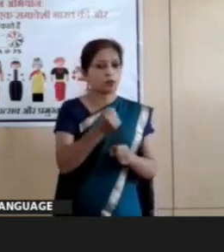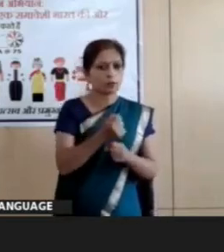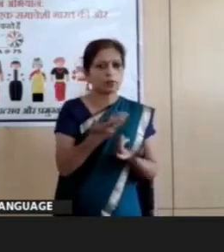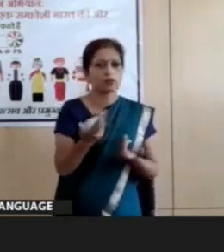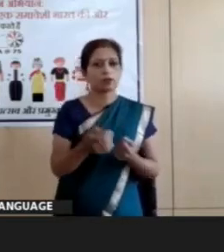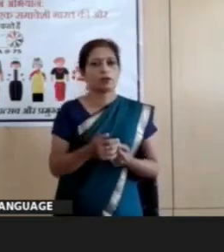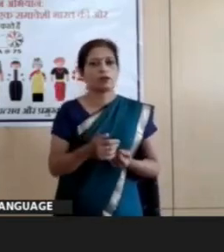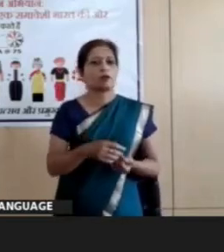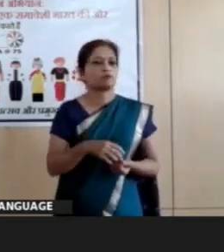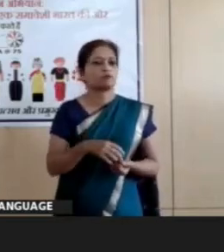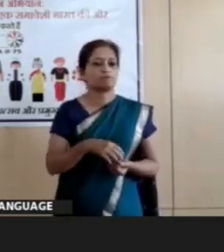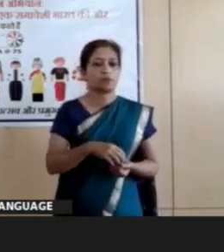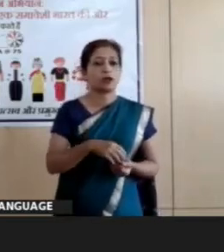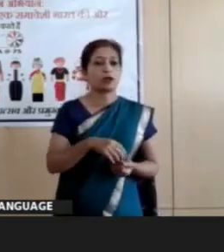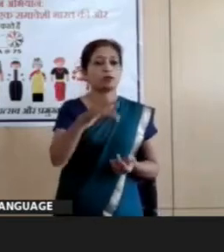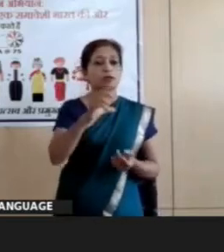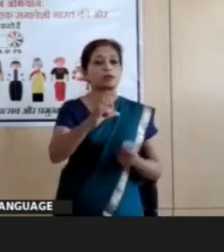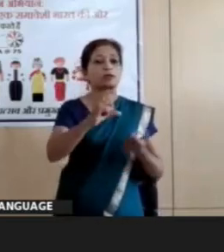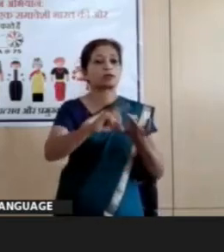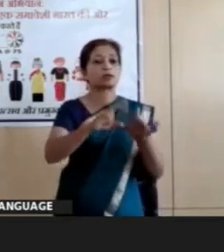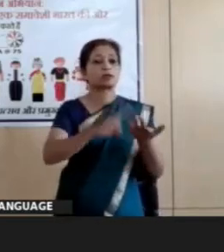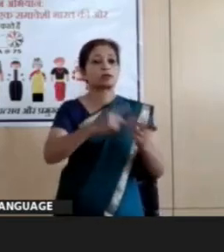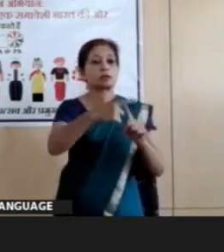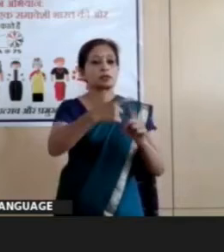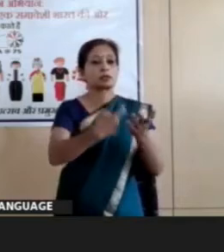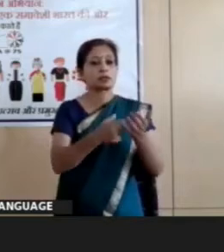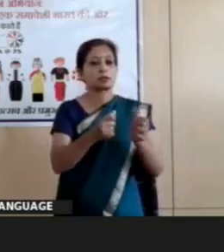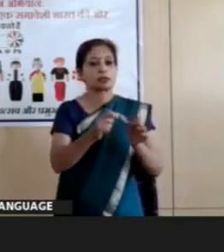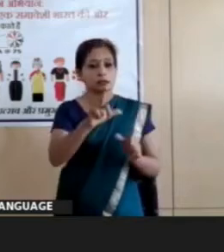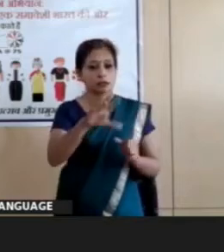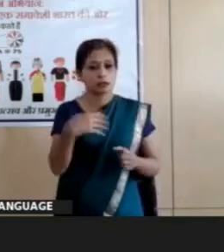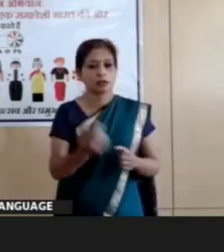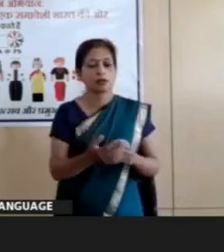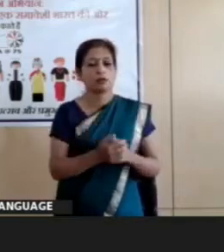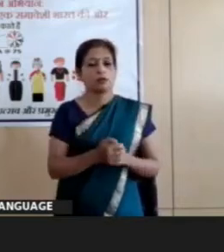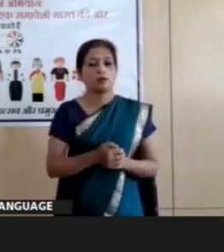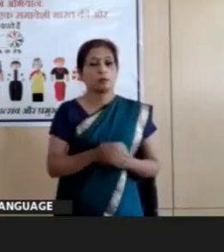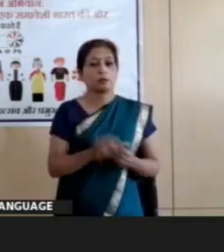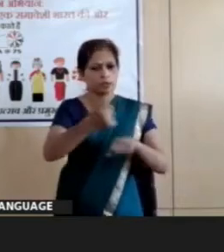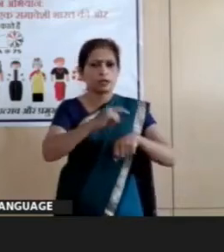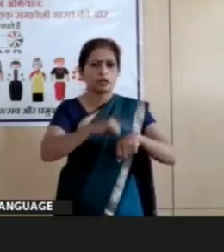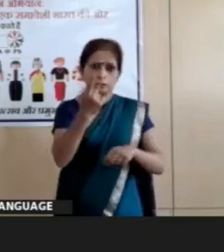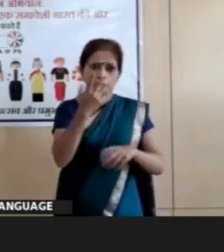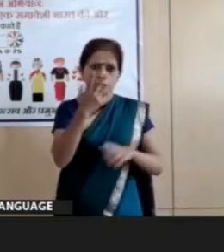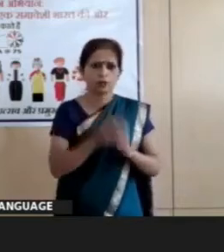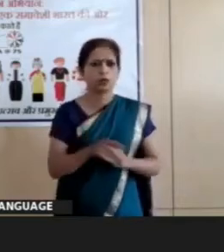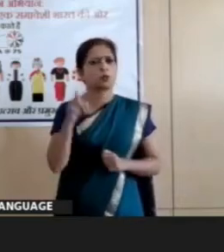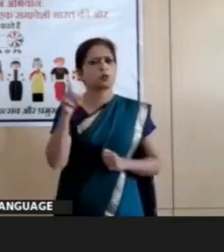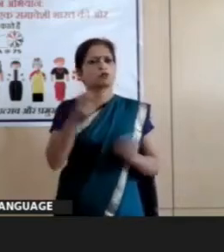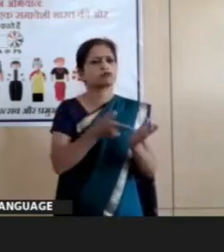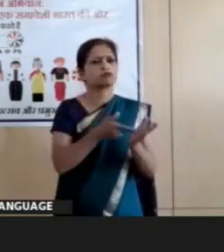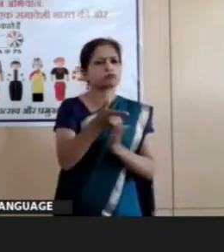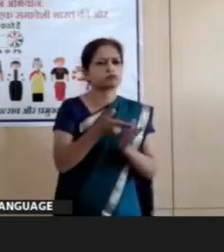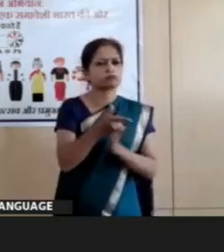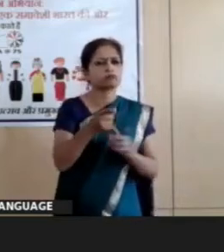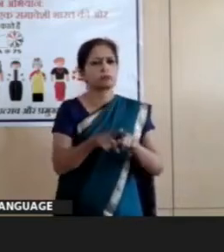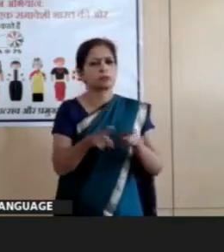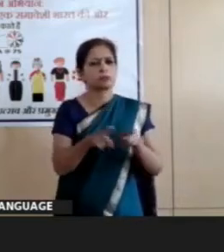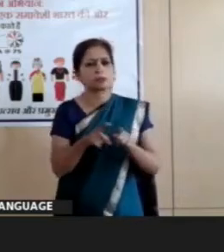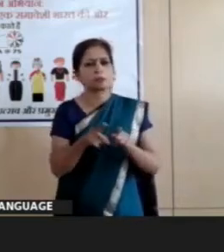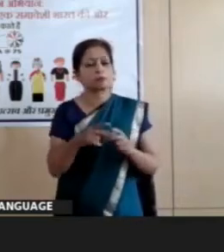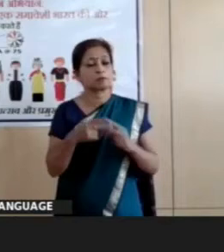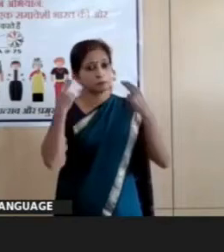हैं। वो भारत सरकार के केंद्रीय मंत्री बनने वाली पहला त्रिपुरा निवासी बनी है मैडम। वो खुद मैडम खेती के लिए